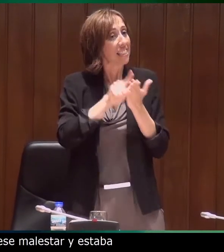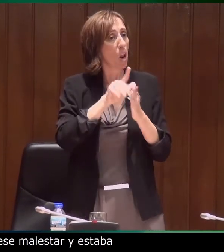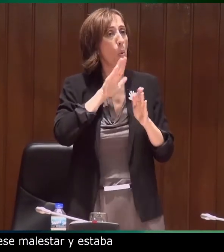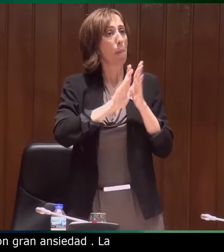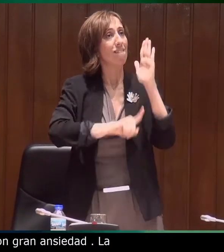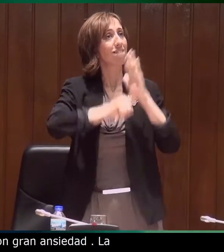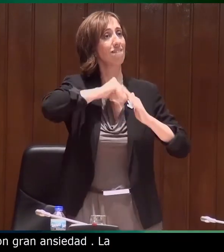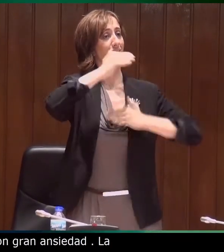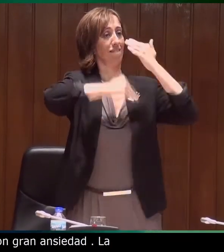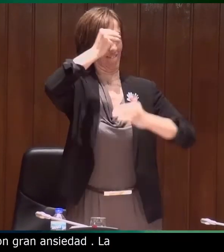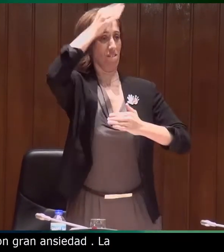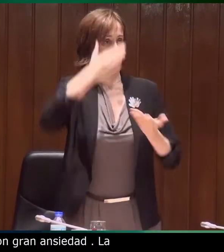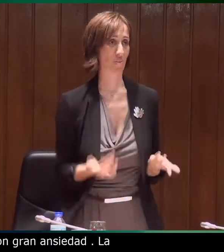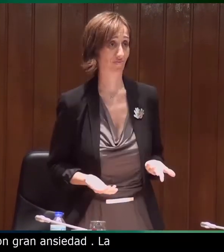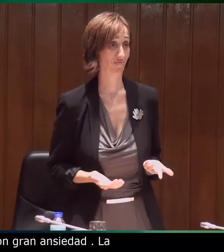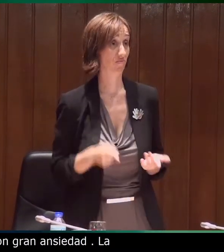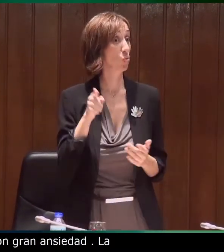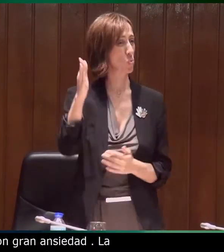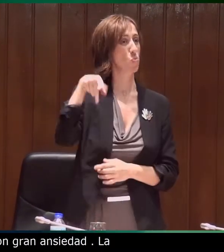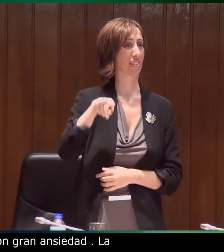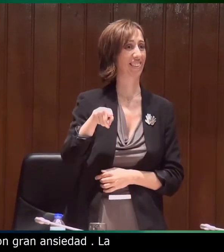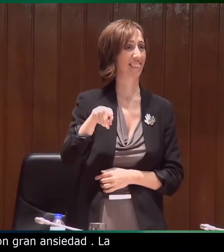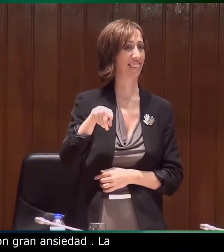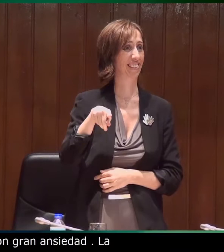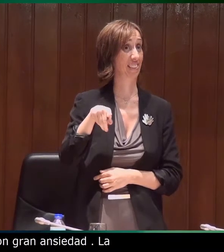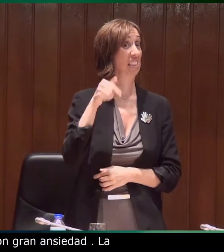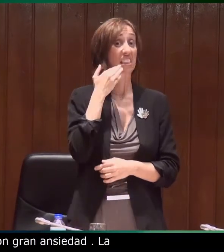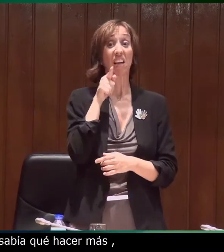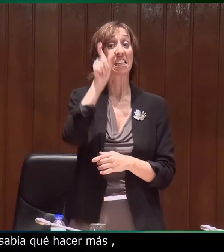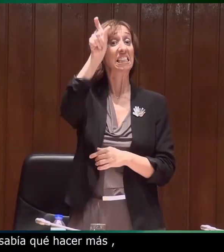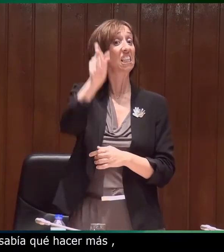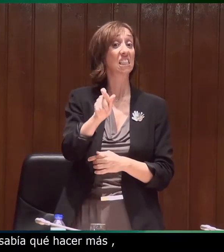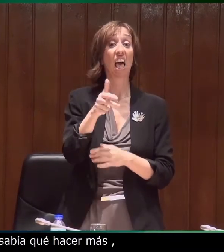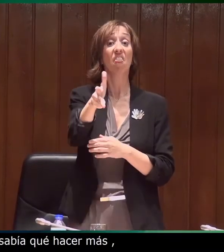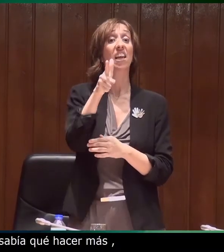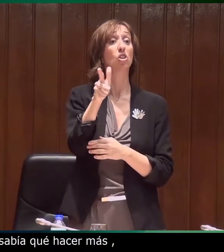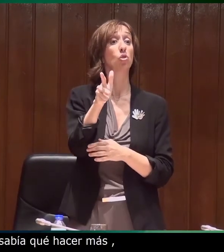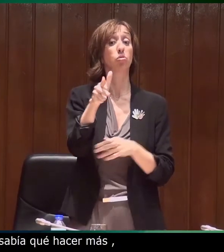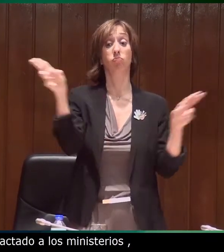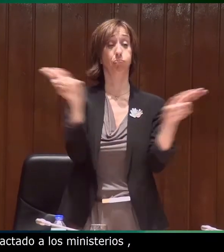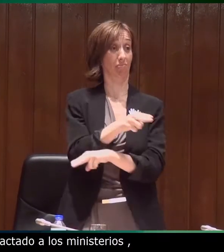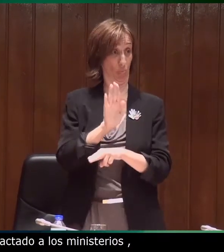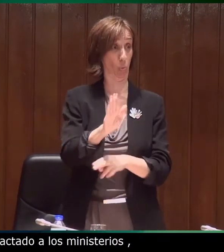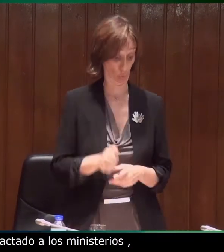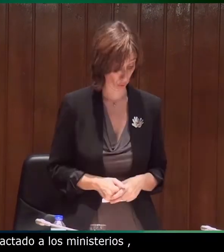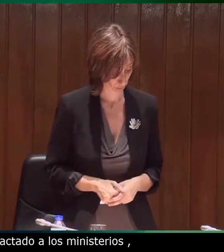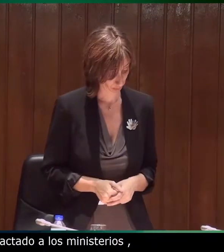de signos para comunicarse para poder desarrollarse intelectualmente si esta persona no tiene ese derecho